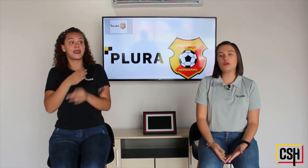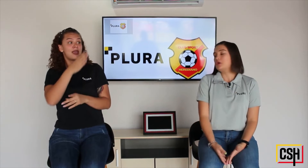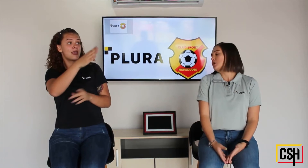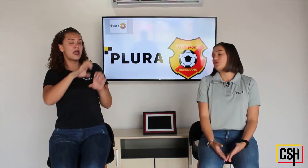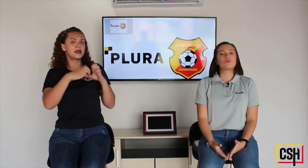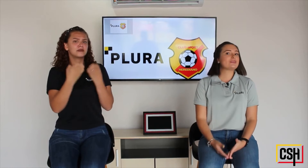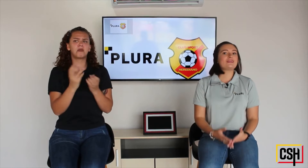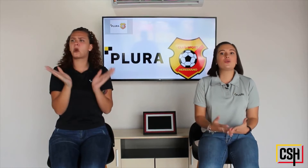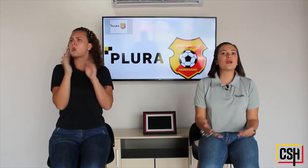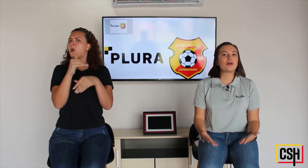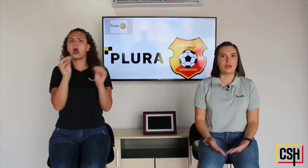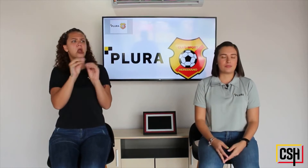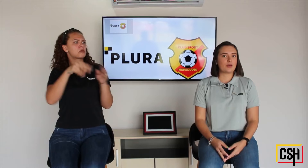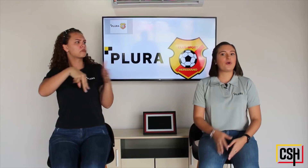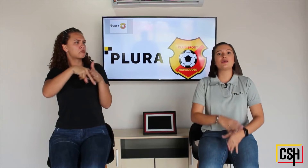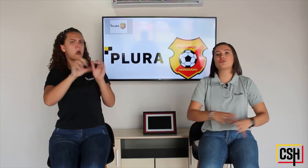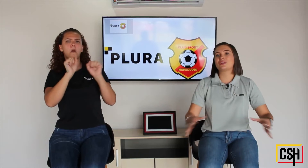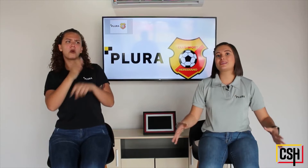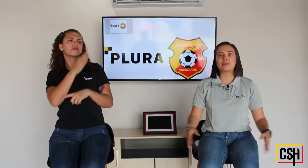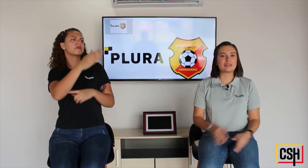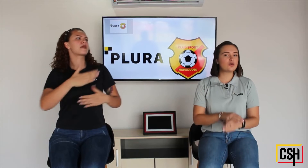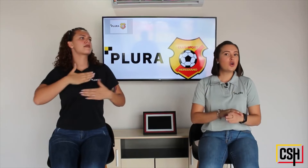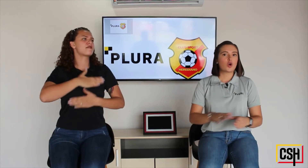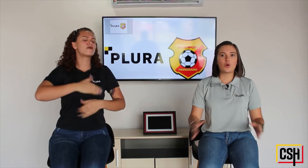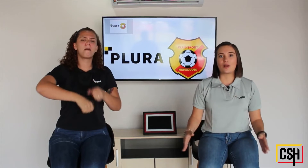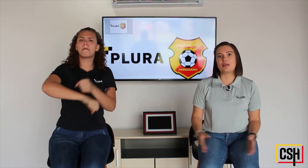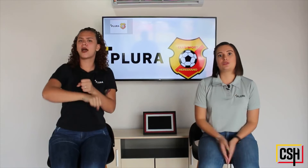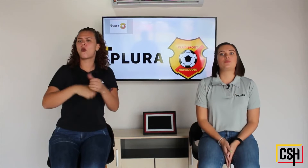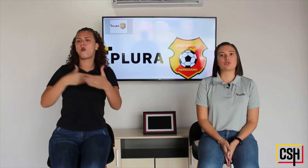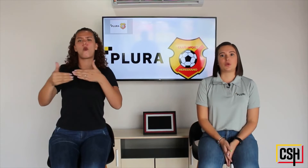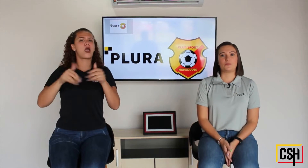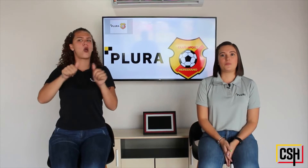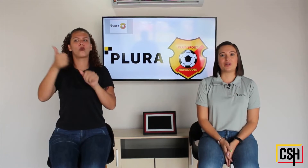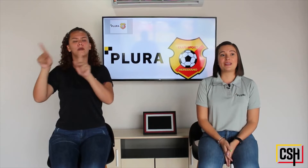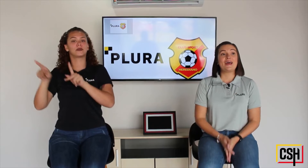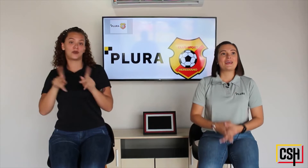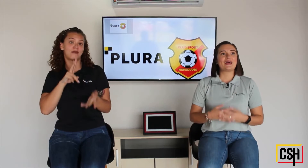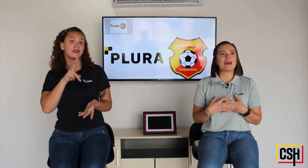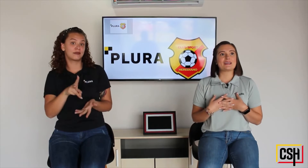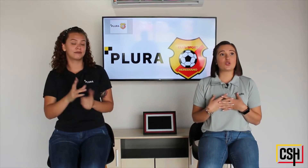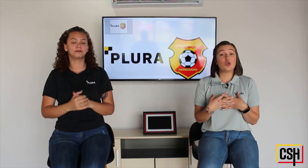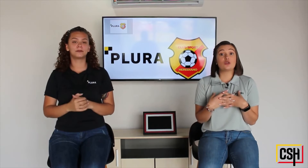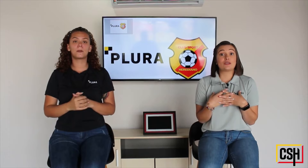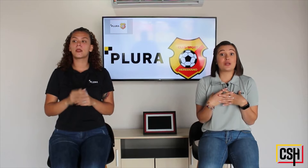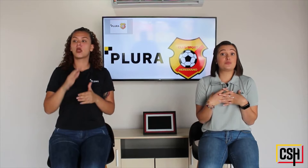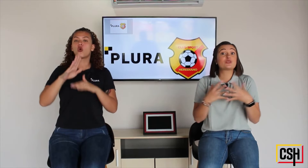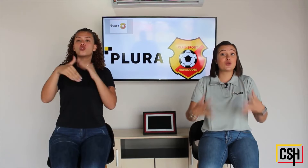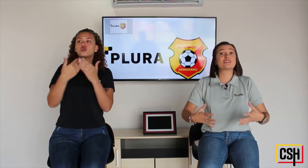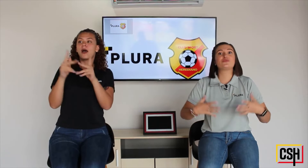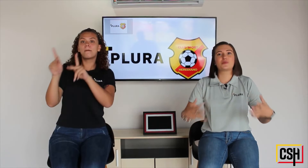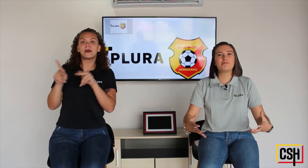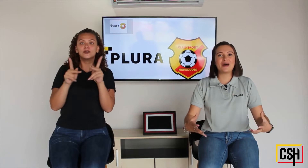al estadio, no encuentre ninguna barrera, que pueda disfrutar de ese partido como cualquier otra persona, ¿verdad? Que todas